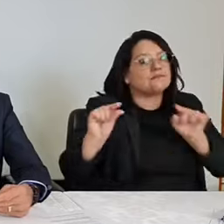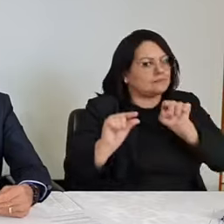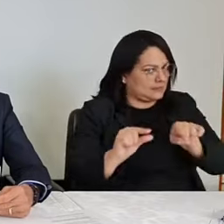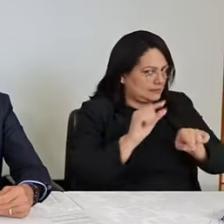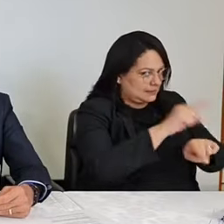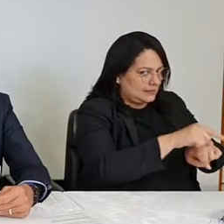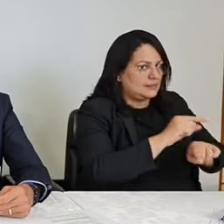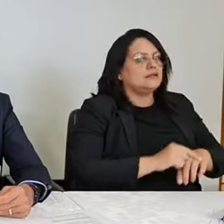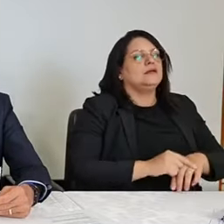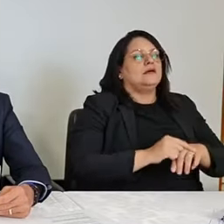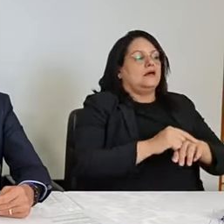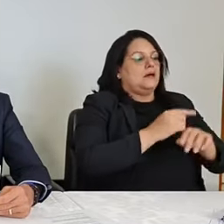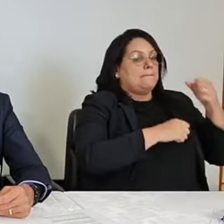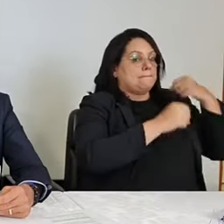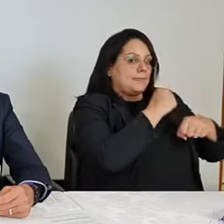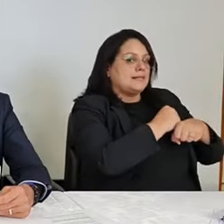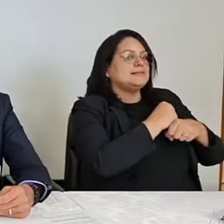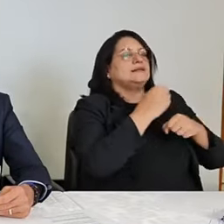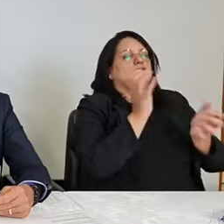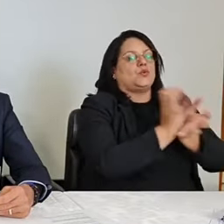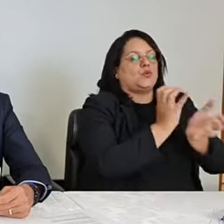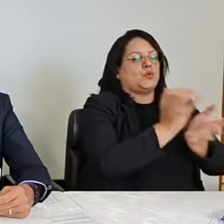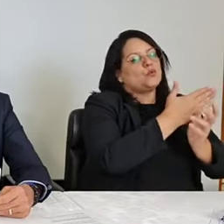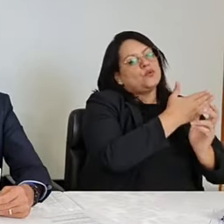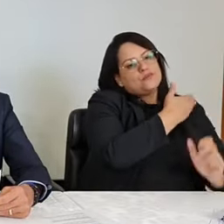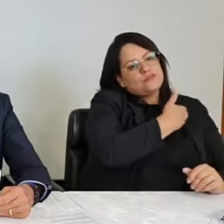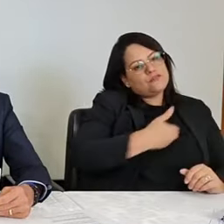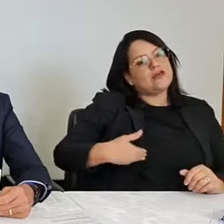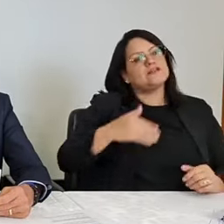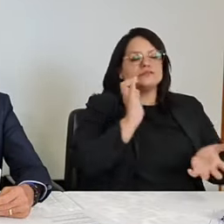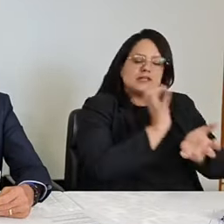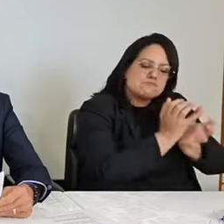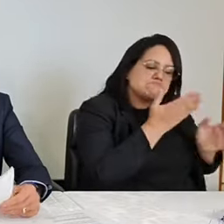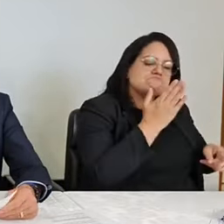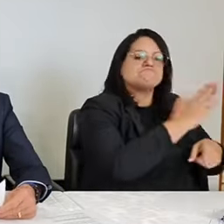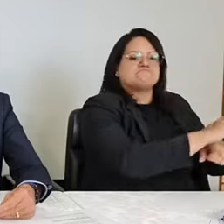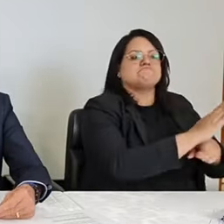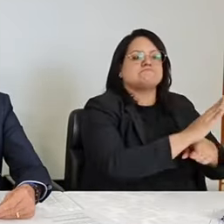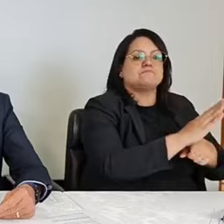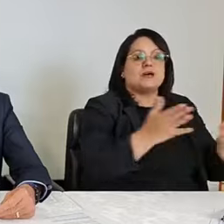mais 0,5 trilhão de reais do aporte do Tesouro. E agora o Tribunal de Contas